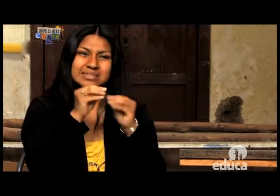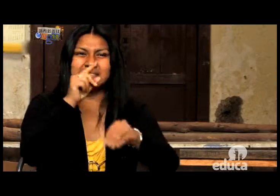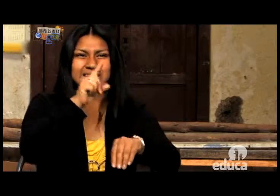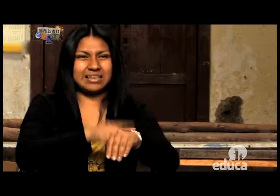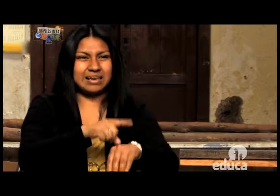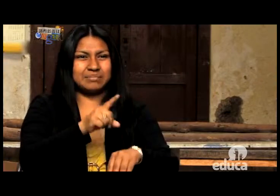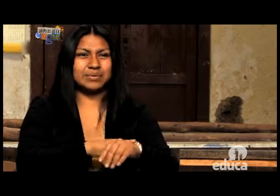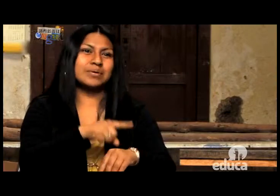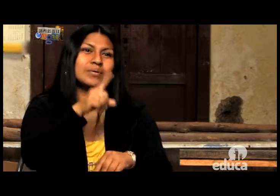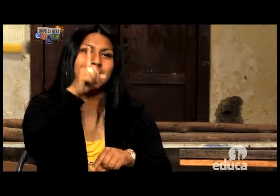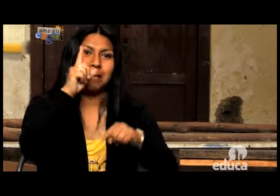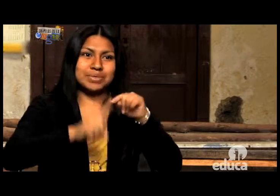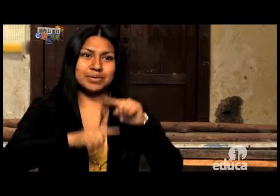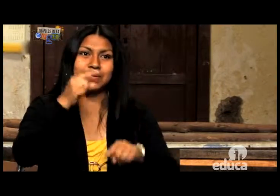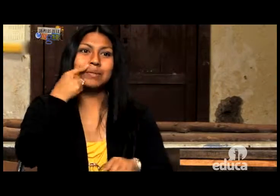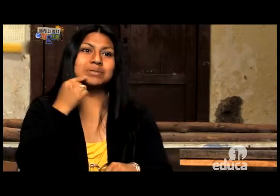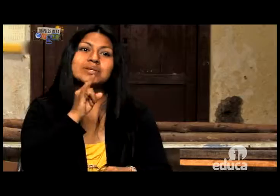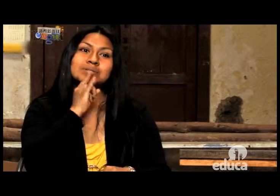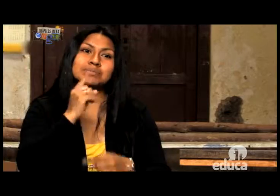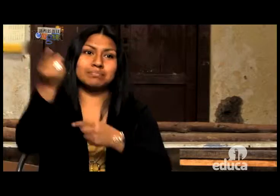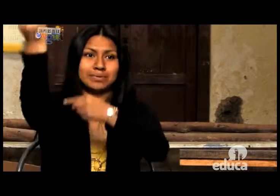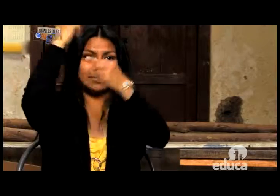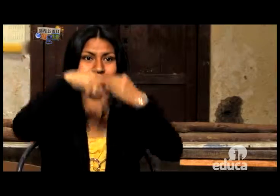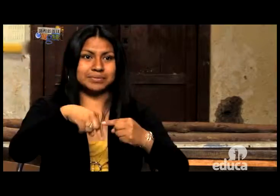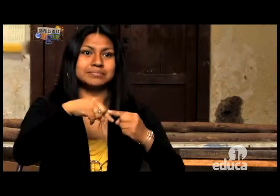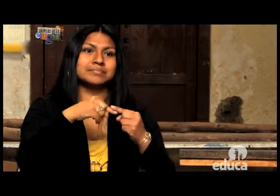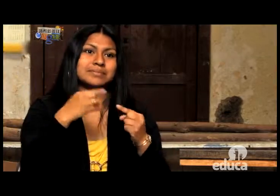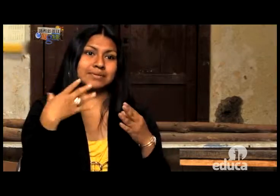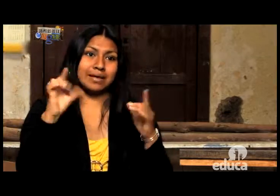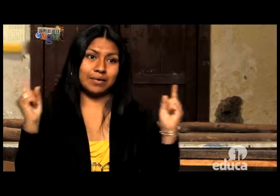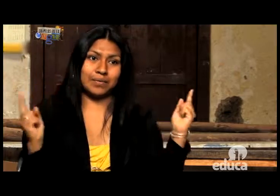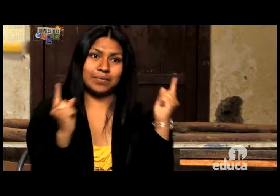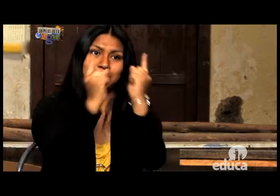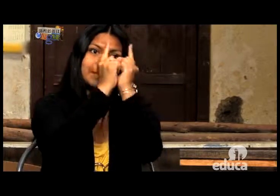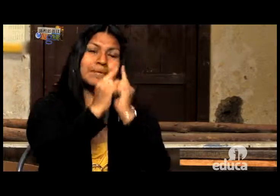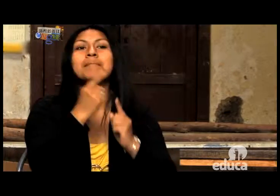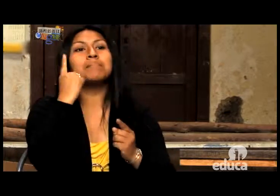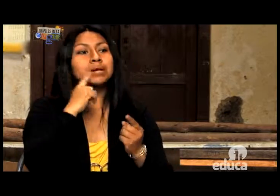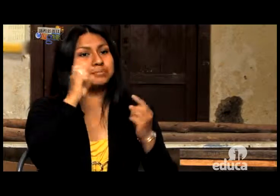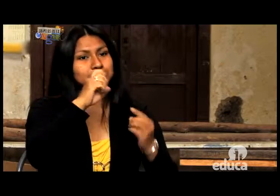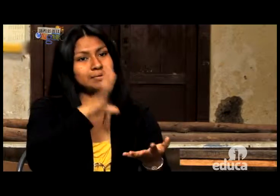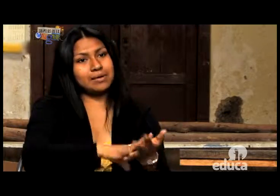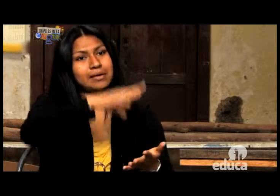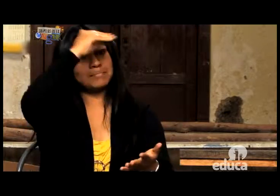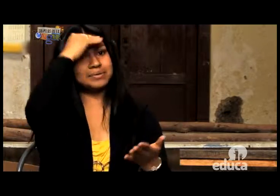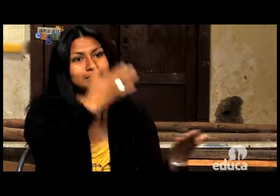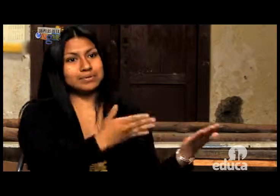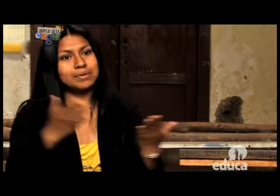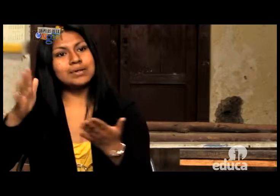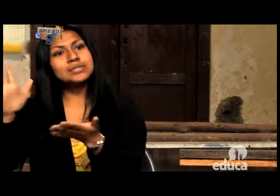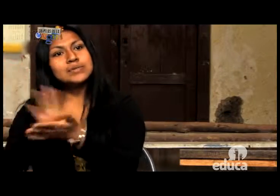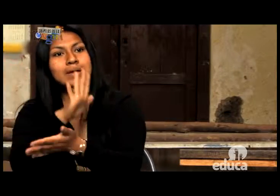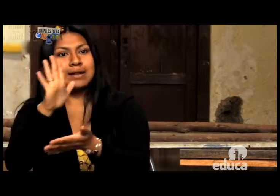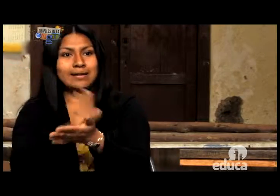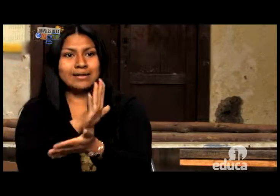Cuando pasó el tiempo, un amigo de Estados Unidos se encontró con mi mamá y me llevaron a una escuela para que yo aprenda la lengua de